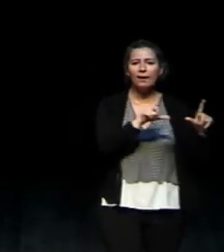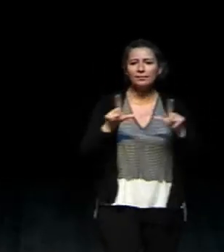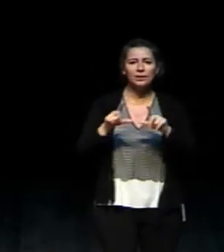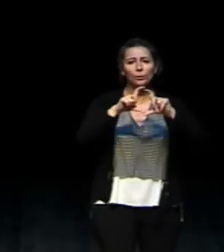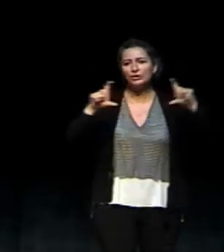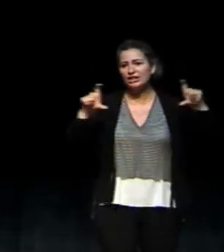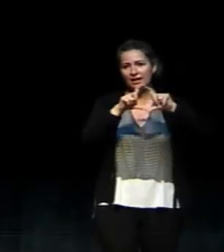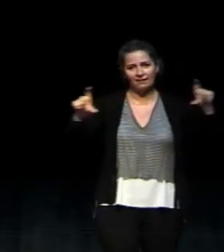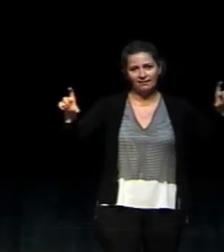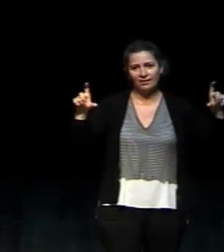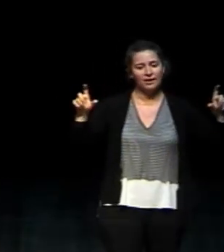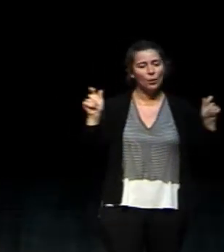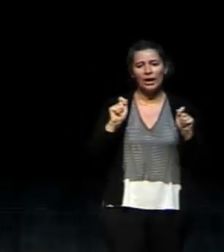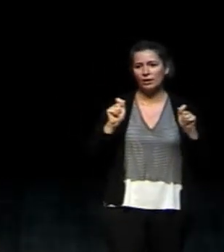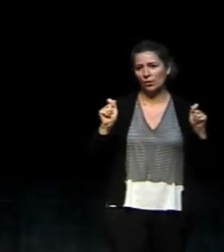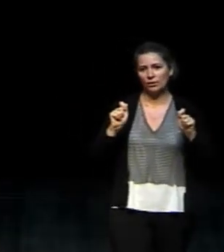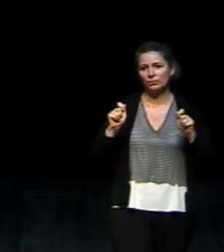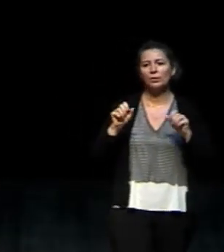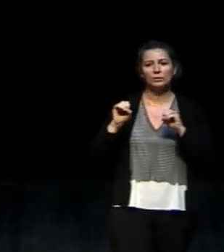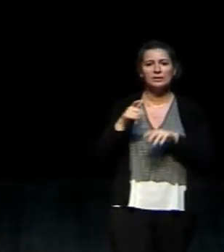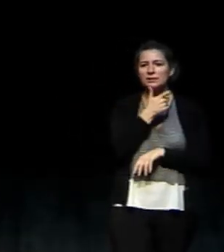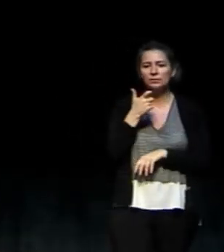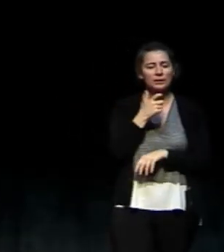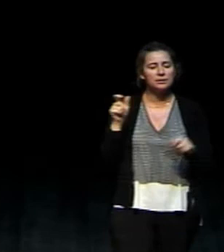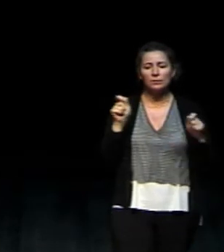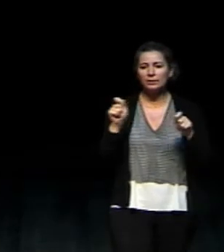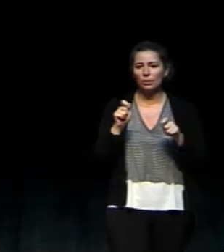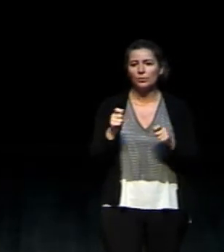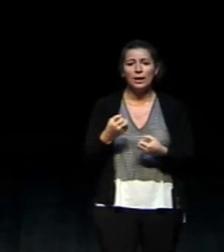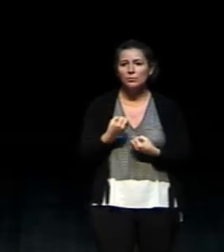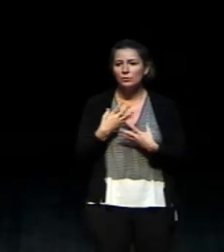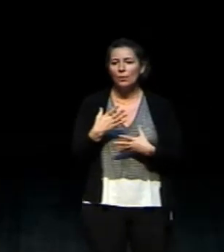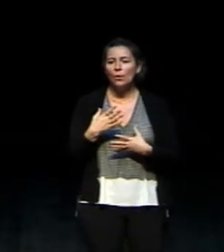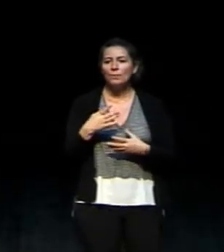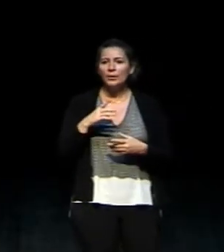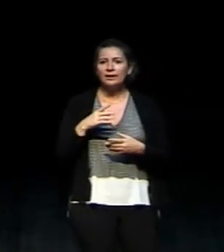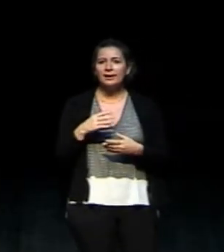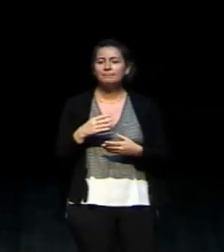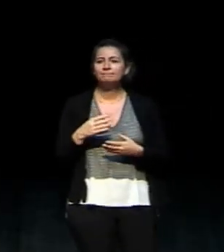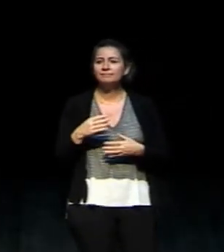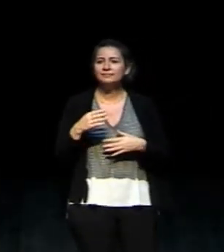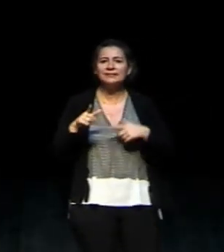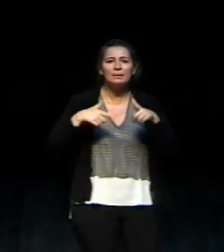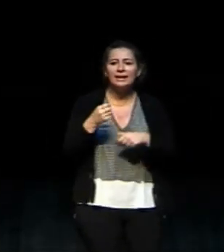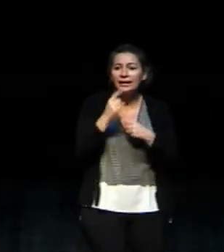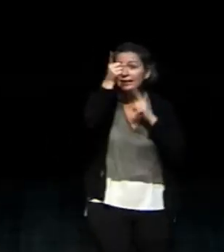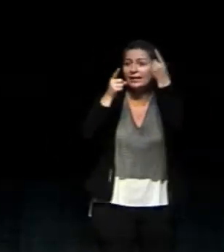Textos, gravuras, tiras. Eu adoro isso no ensino de língua inglesa, no ensino de outras línguas,